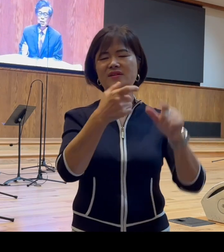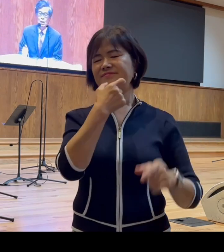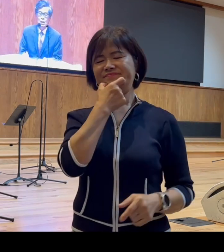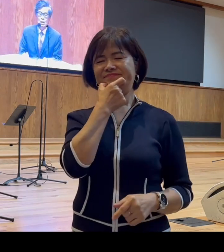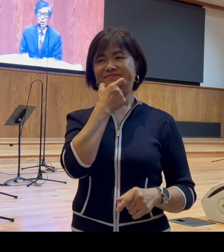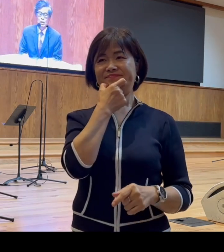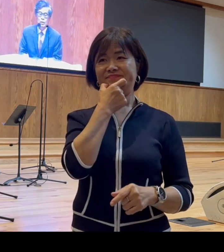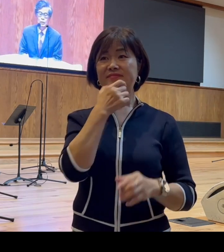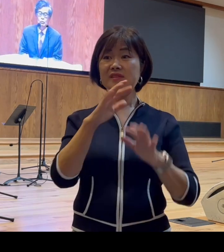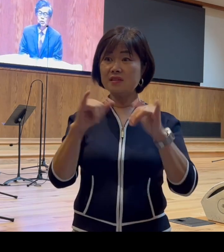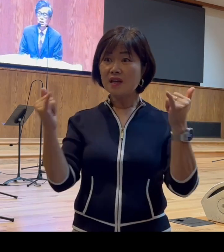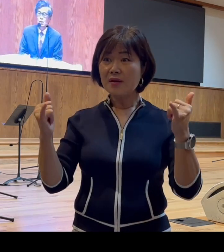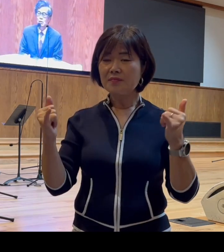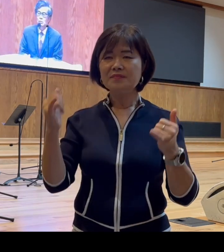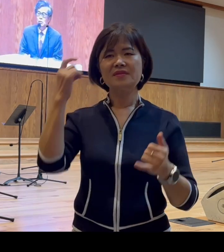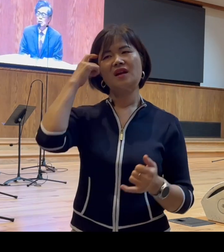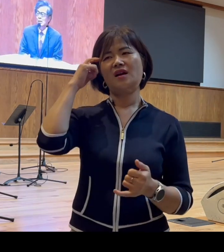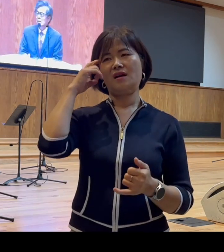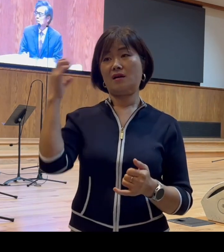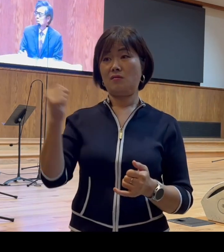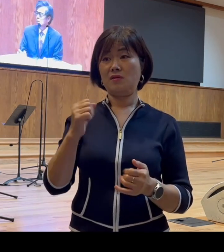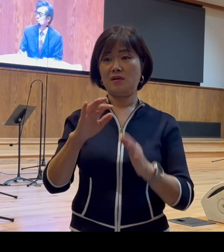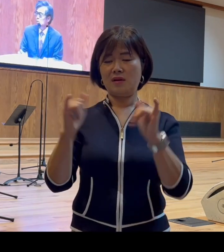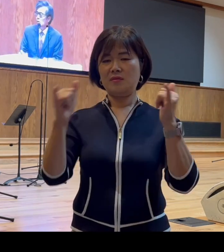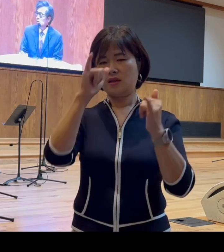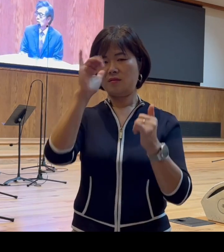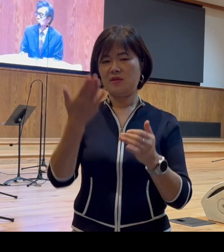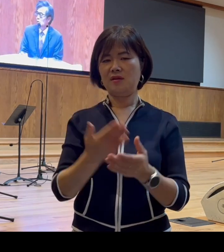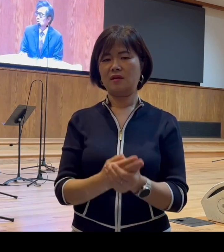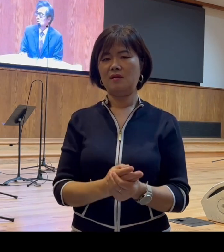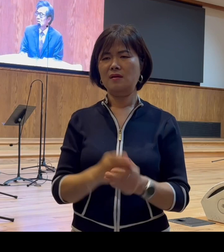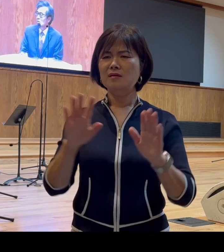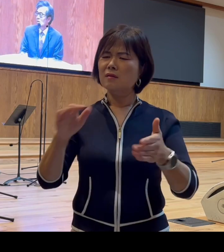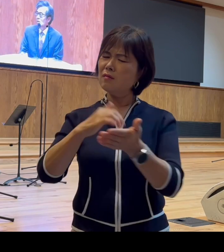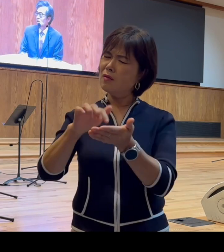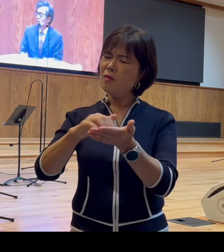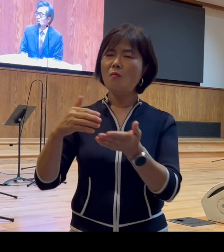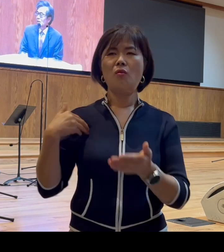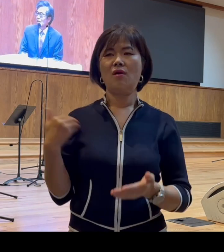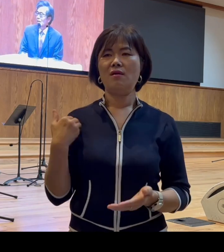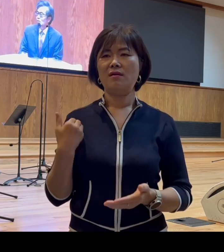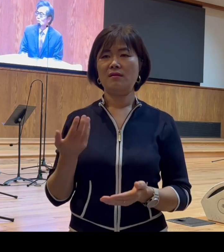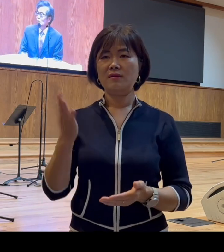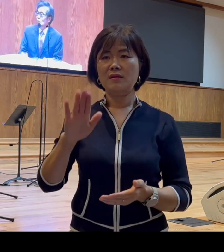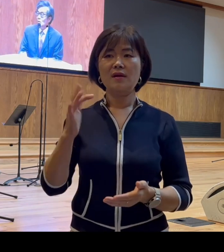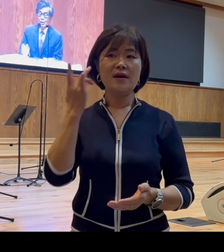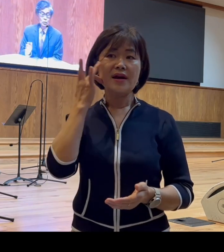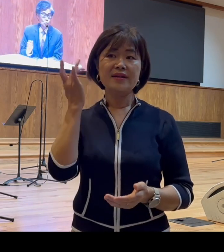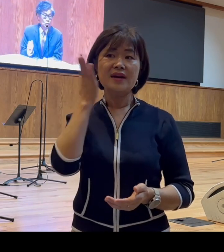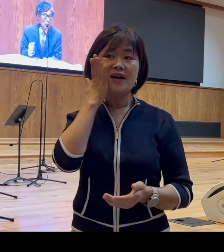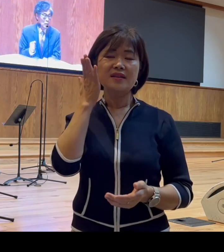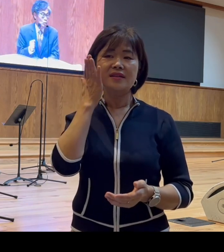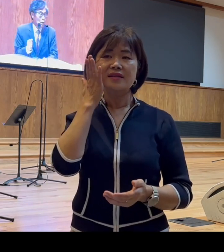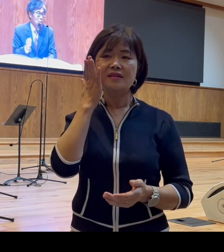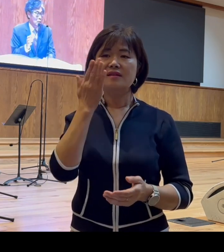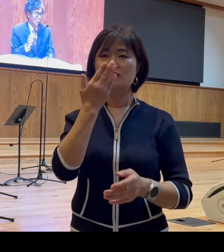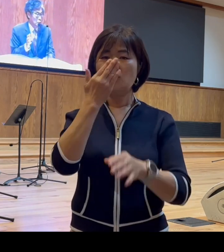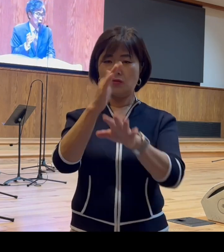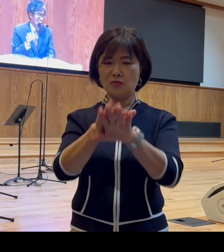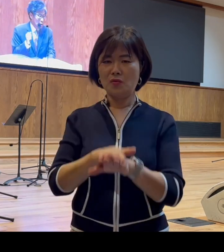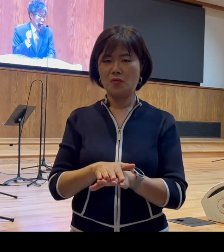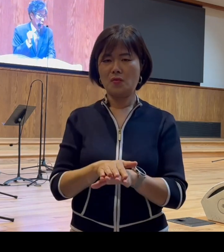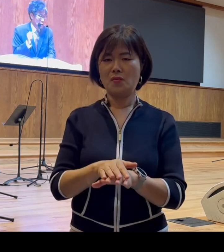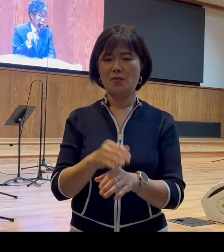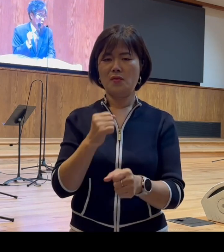싶지는 않다라고 생각하기 때문에, 그러니까 이제 뭐 통계가 잘 안 믿어지는데요. 가나안 성도는 다 아시죠?